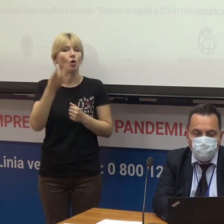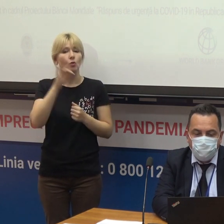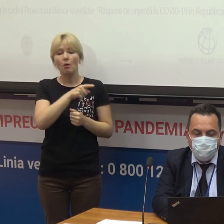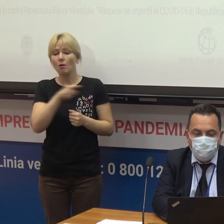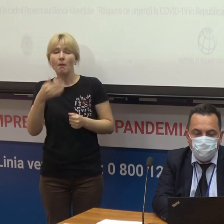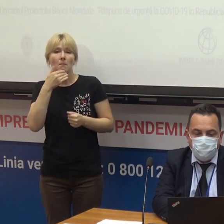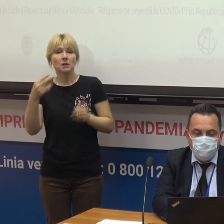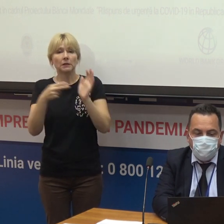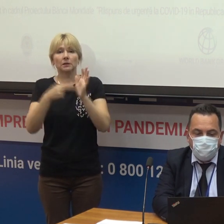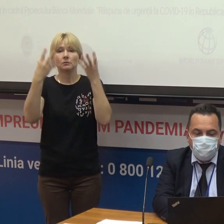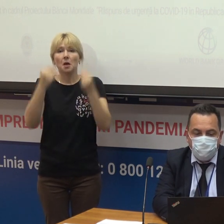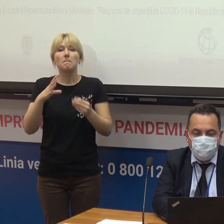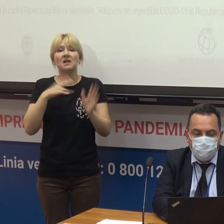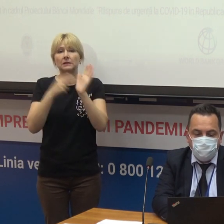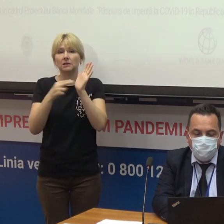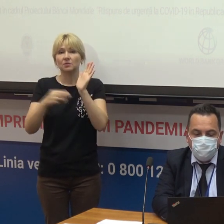zile au fost administrate